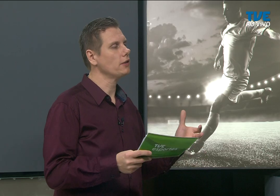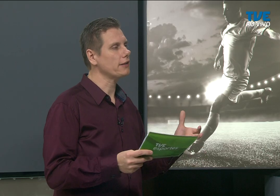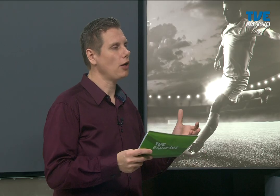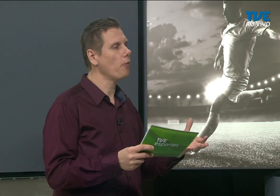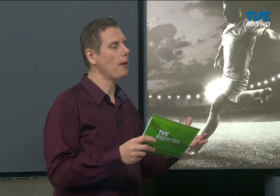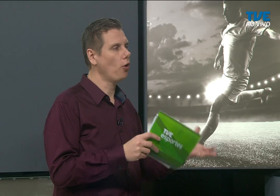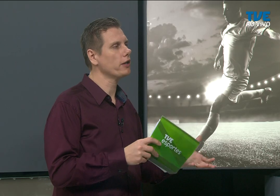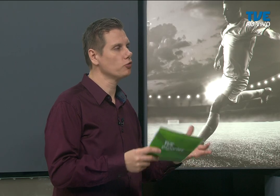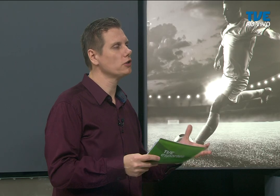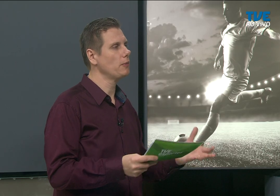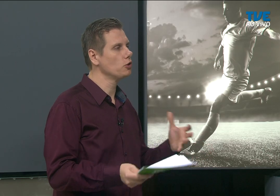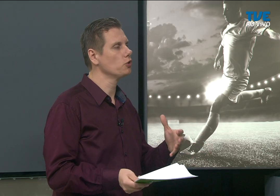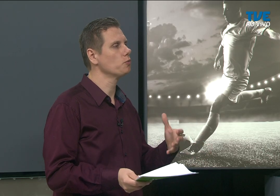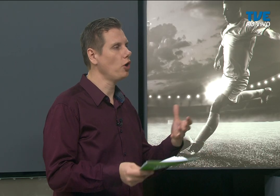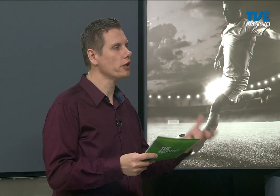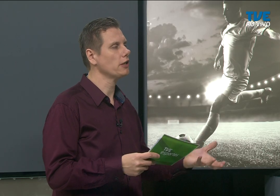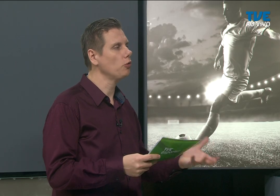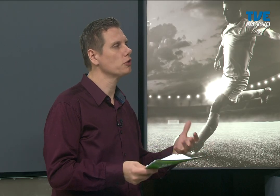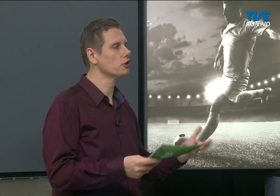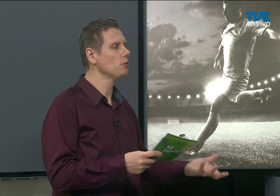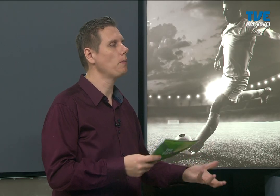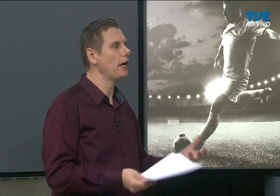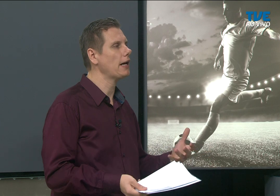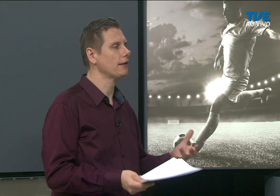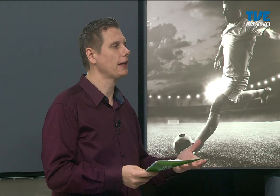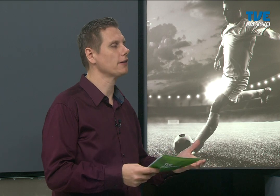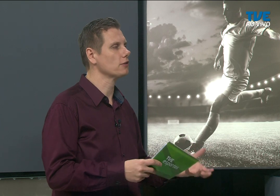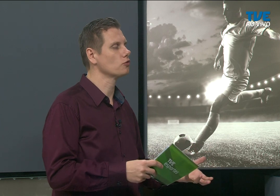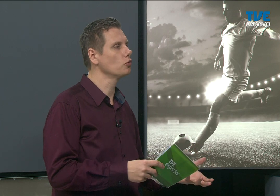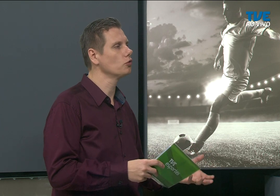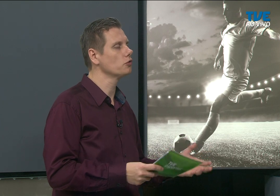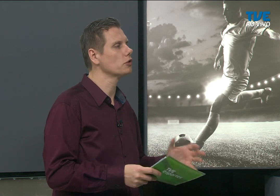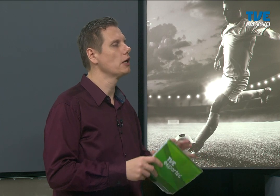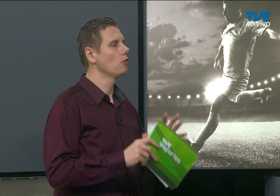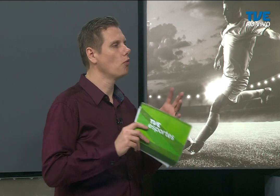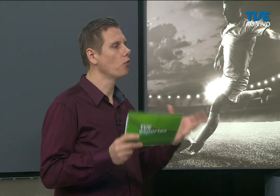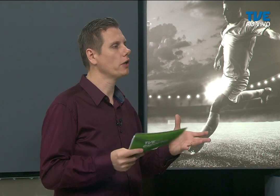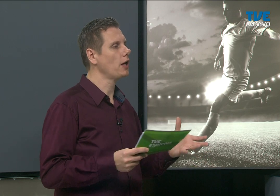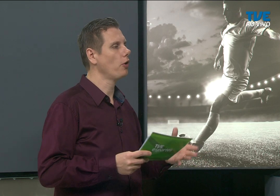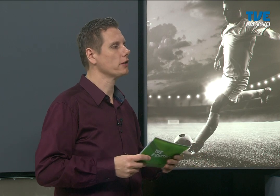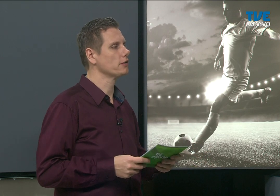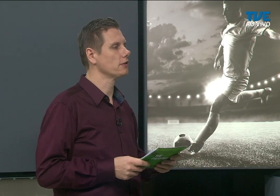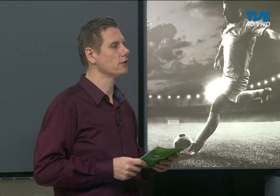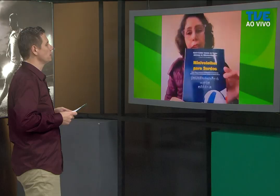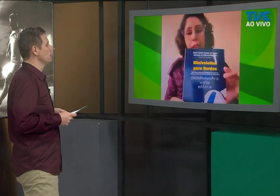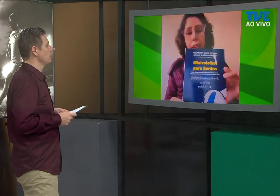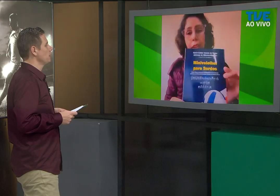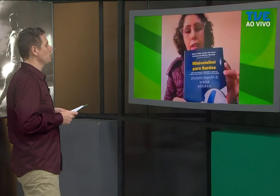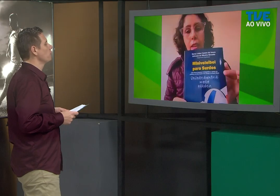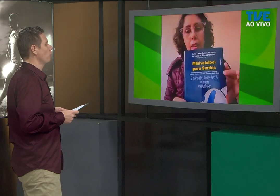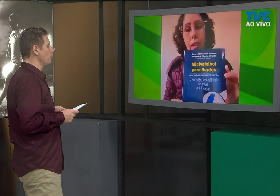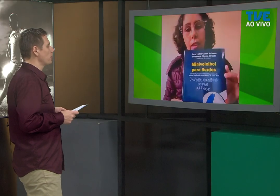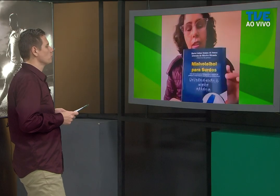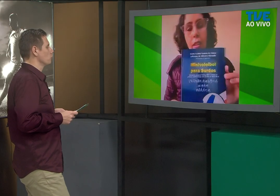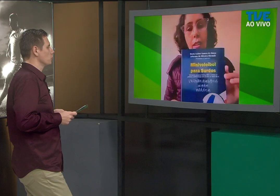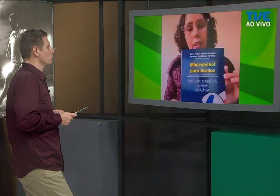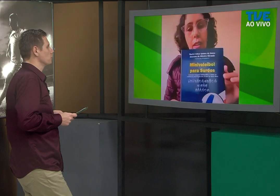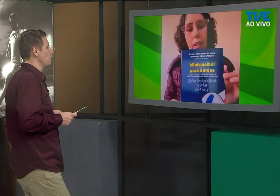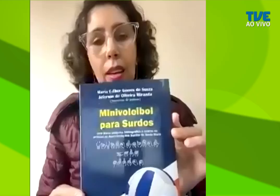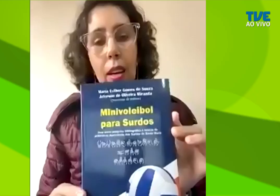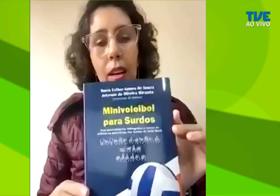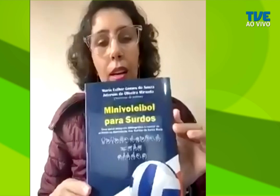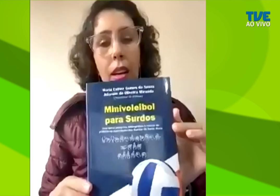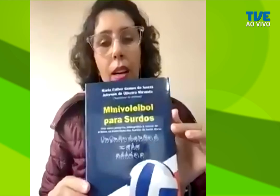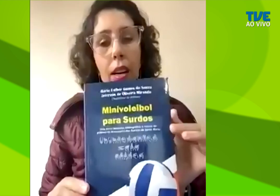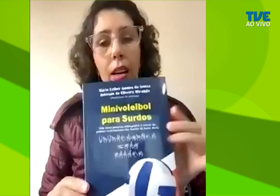que é essa, essa obra aborda justamente o esporte, autoestima para atletas surdos? O que que abordas neste mini-volley para surdos,